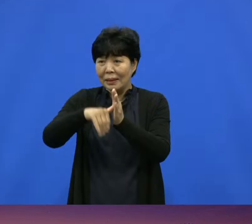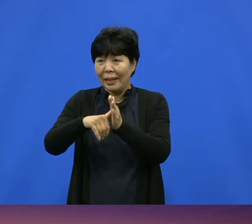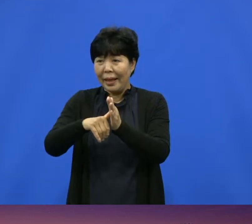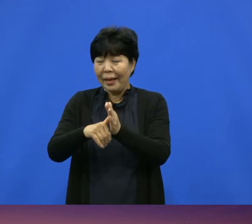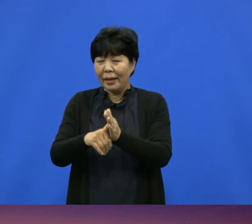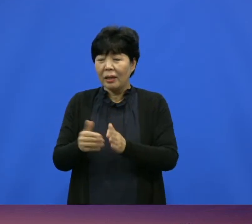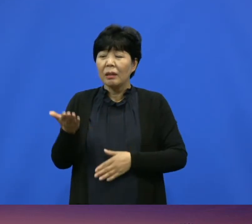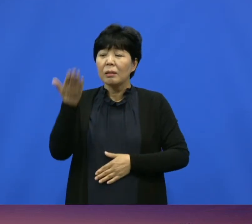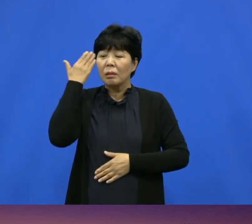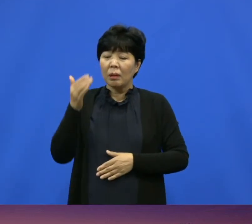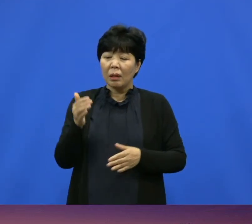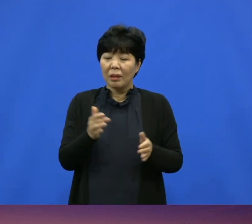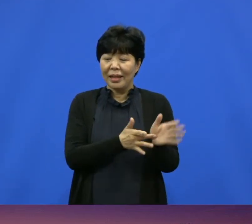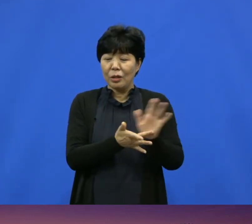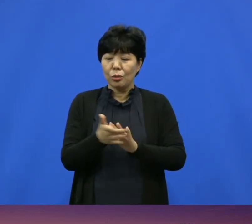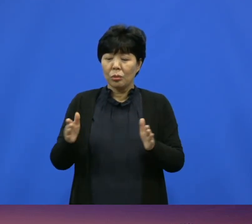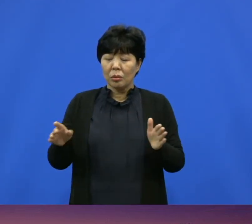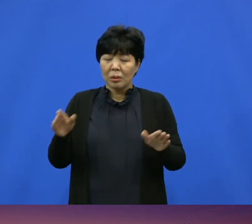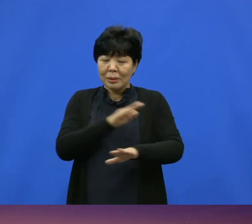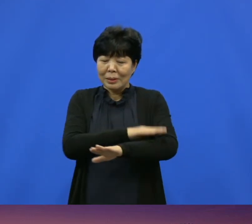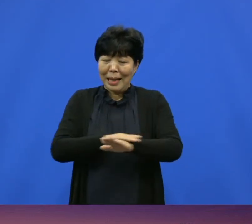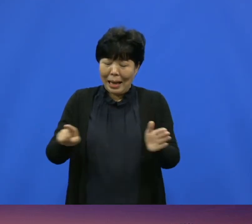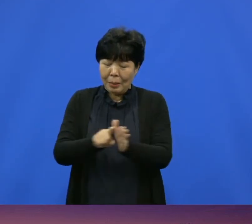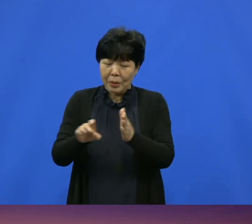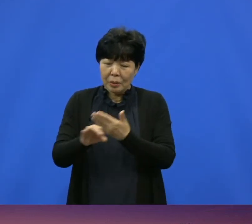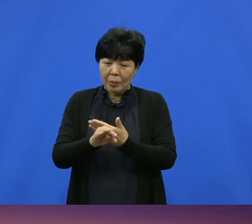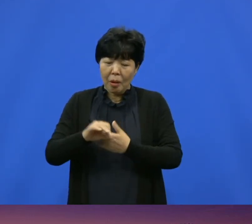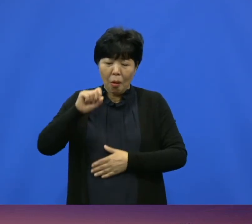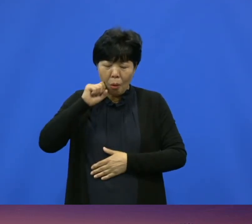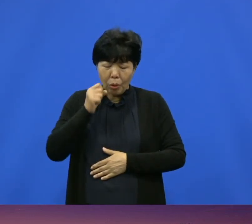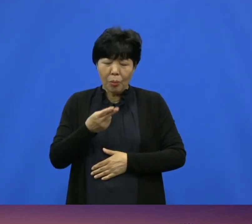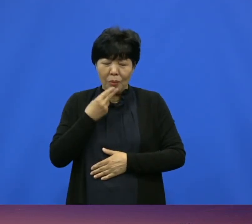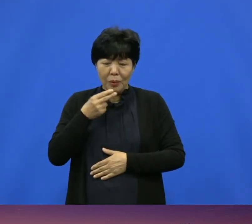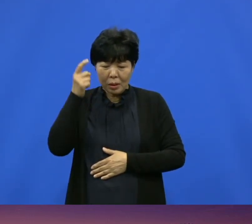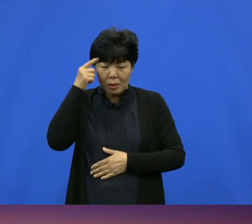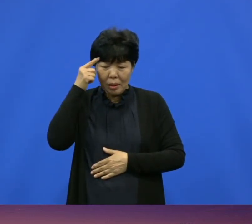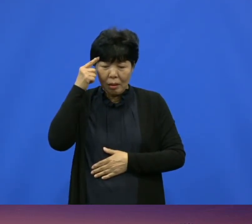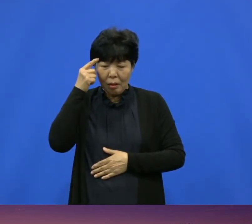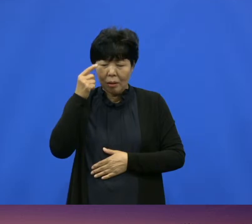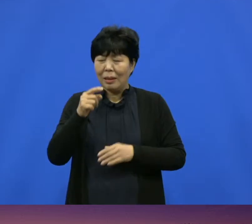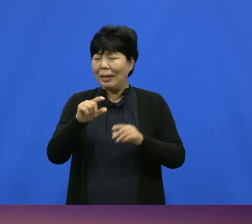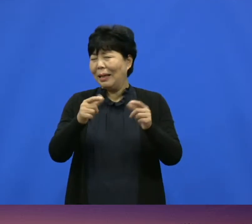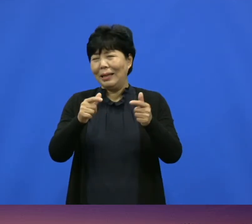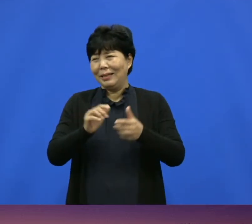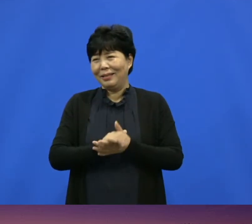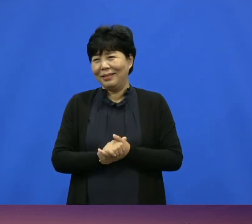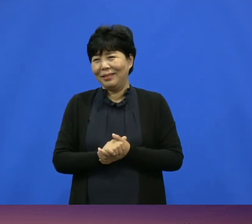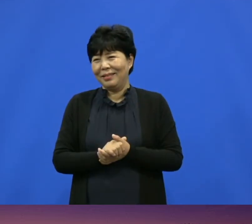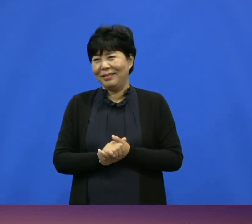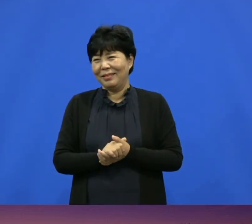잘 믿으면 어려움이 없을 것이라고 생각하지만 그렇지 않아요. 어려움은 오는 겁니다. 마귀가 우리를 가만히 두질